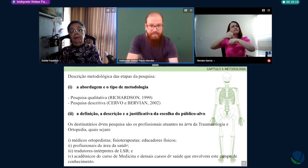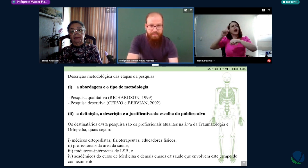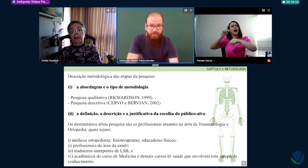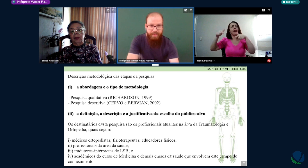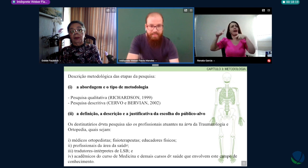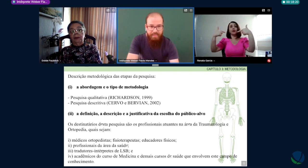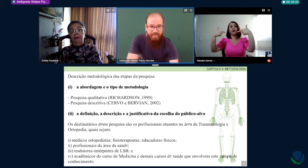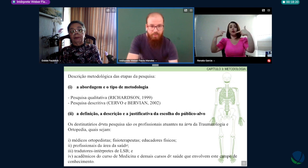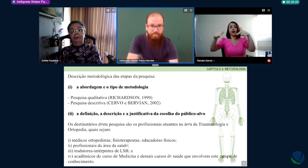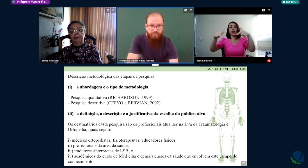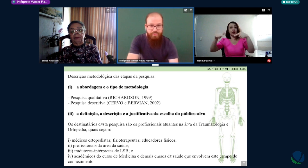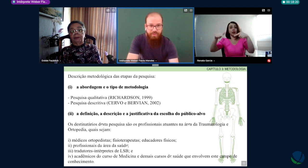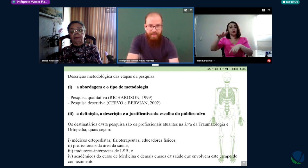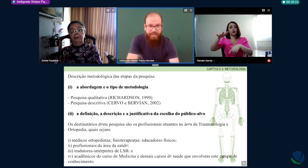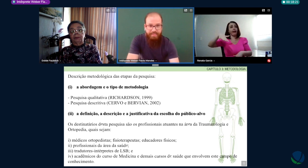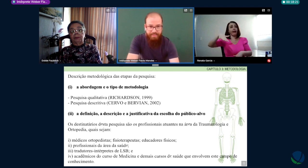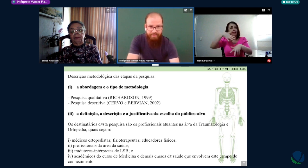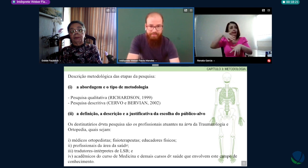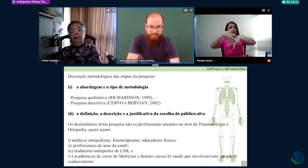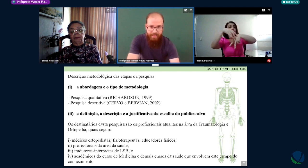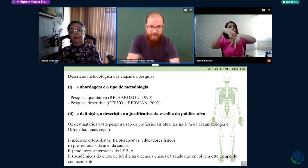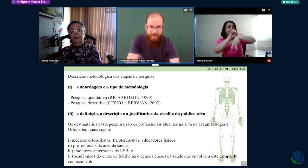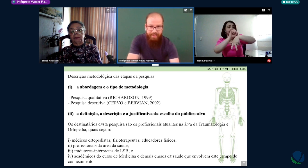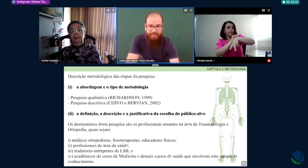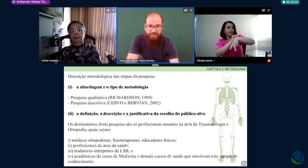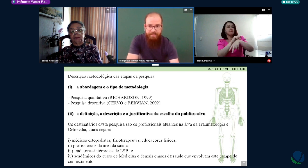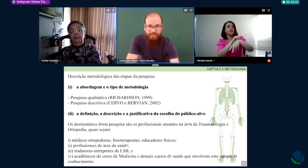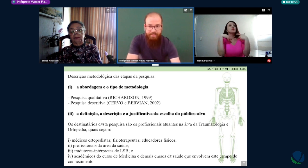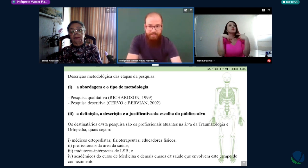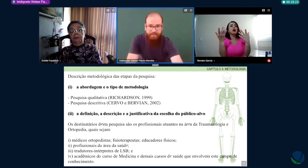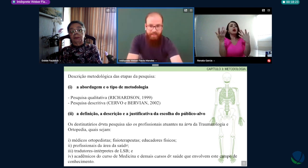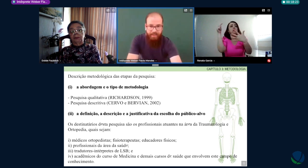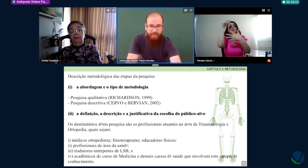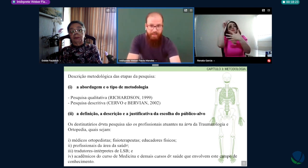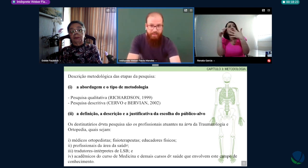Então, a pesquisa foi realizada com profissionais da área,